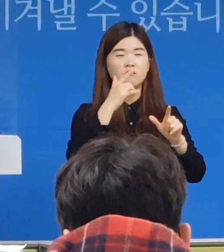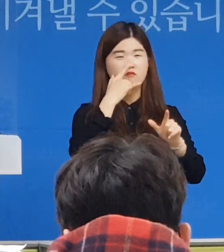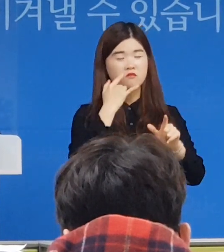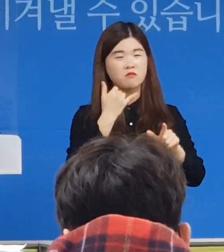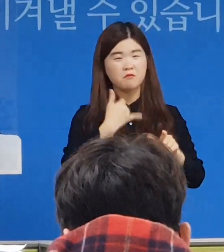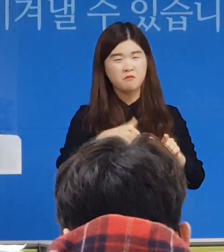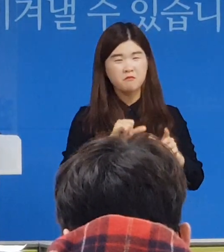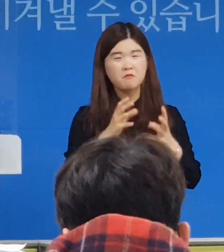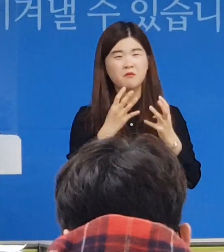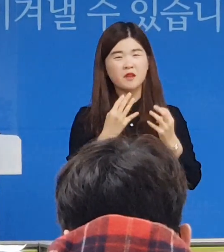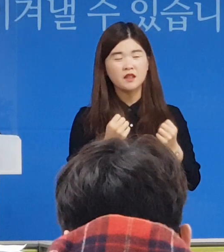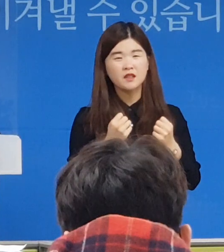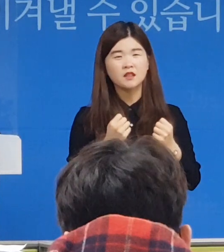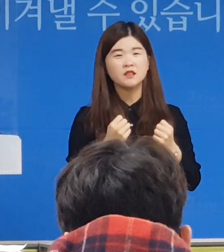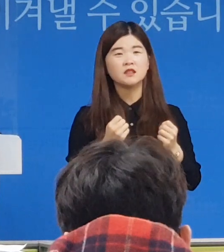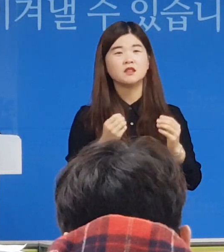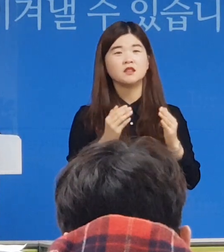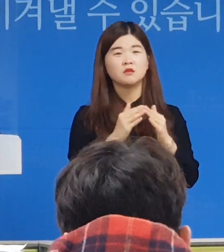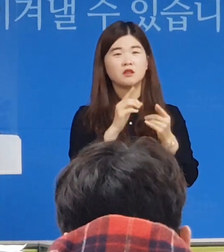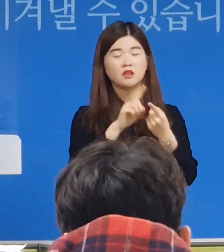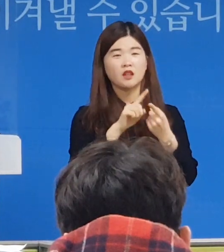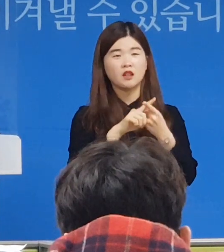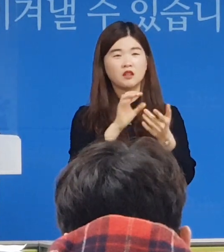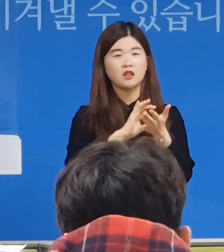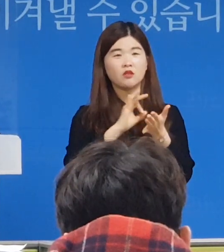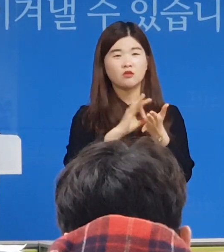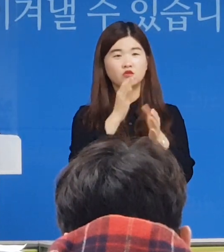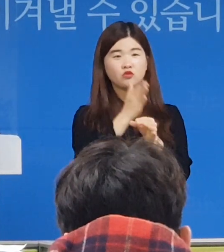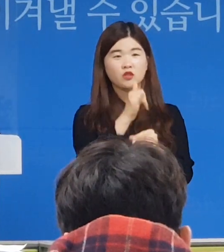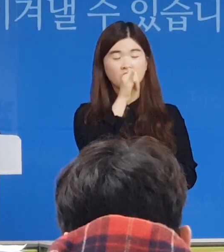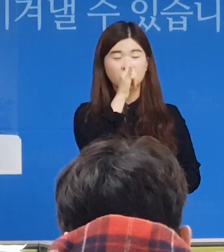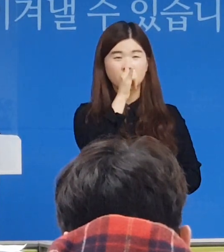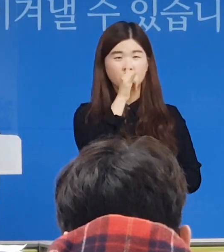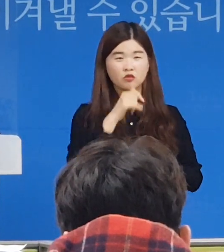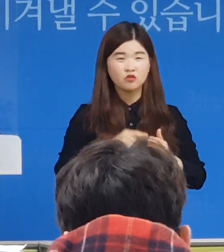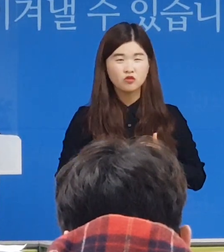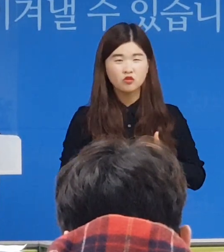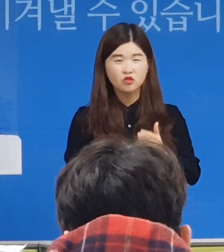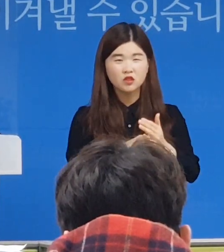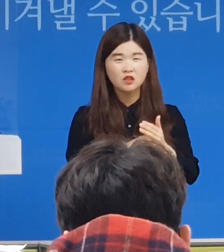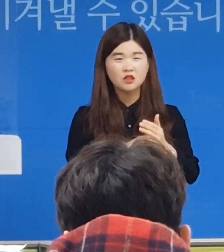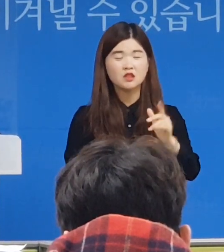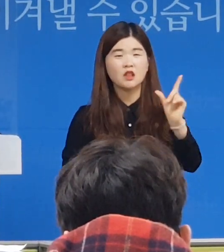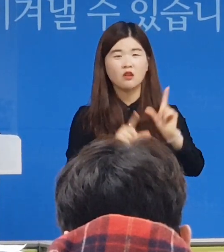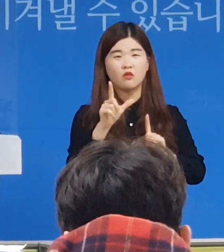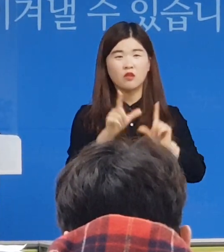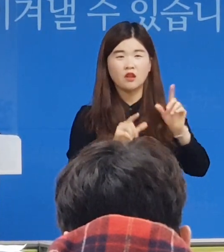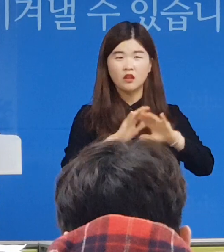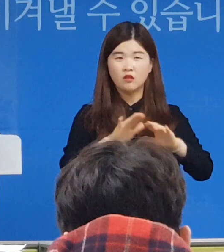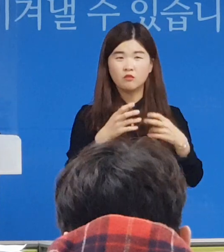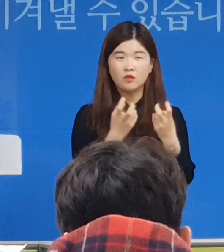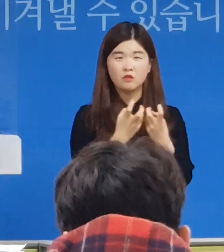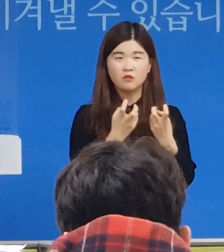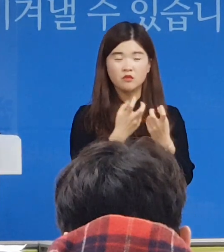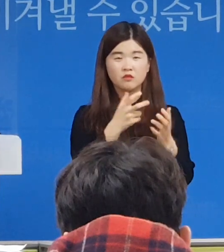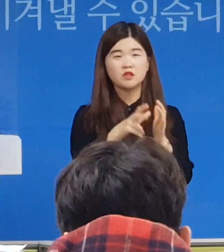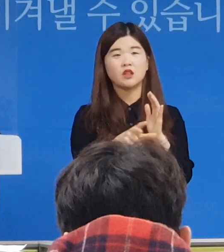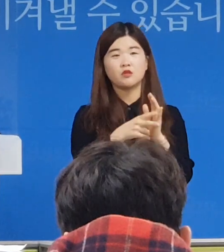지원에도 55억 원을 사용하고 있습니다. 제주도 교육청의 무상교육 추진 배경 및 재원 대책을 발표한